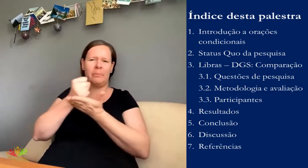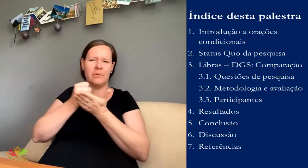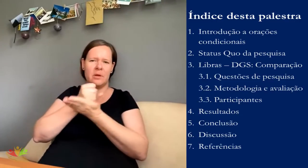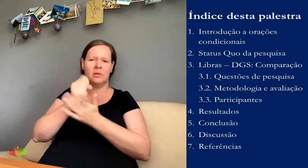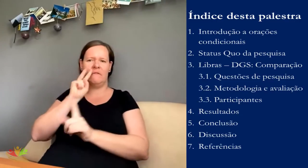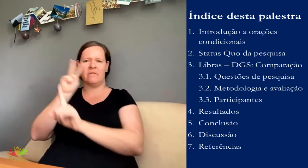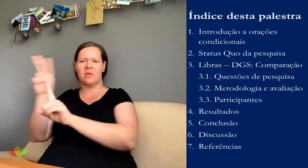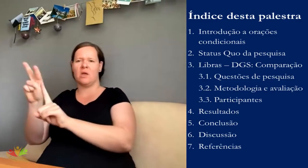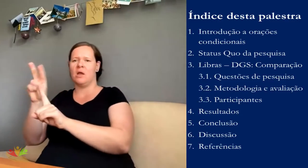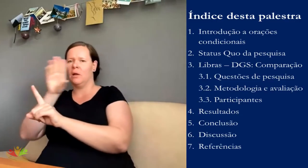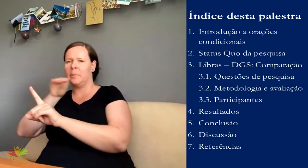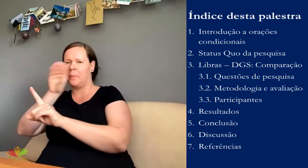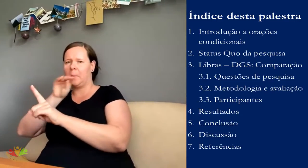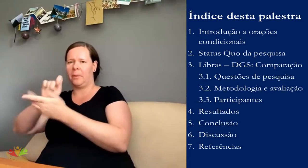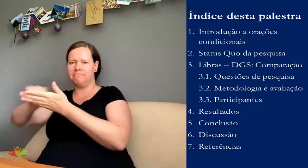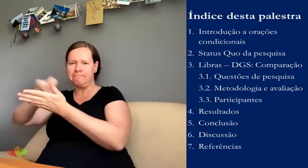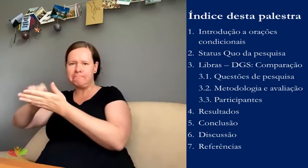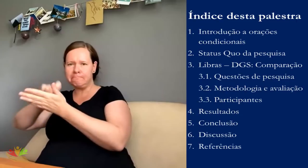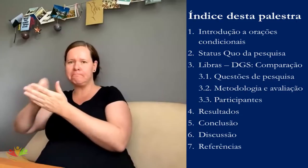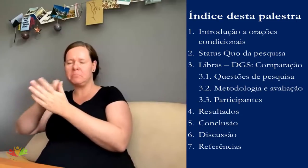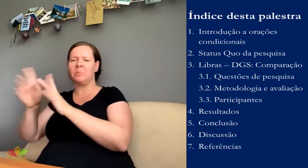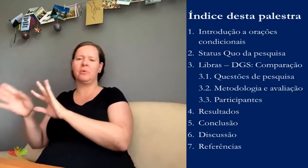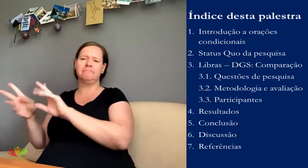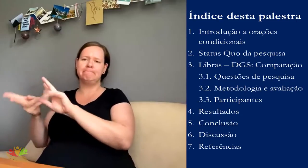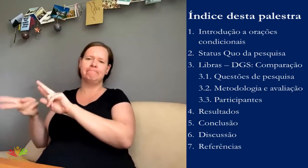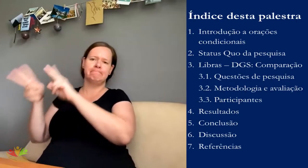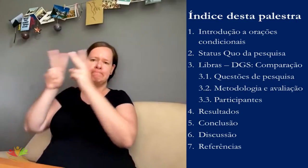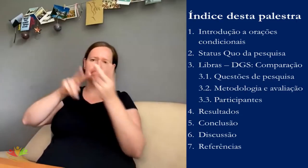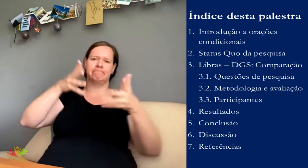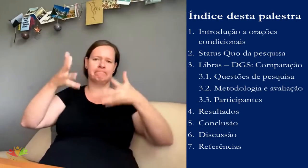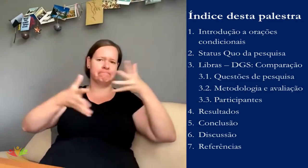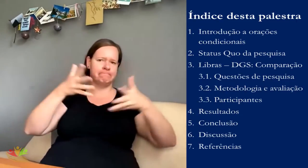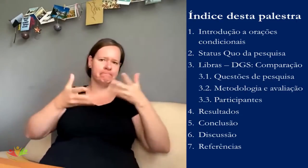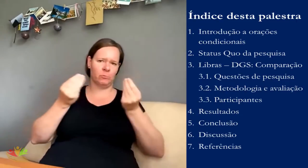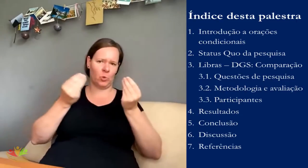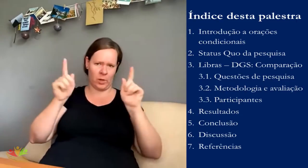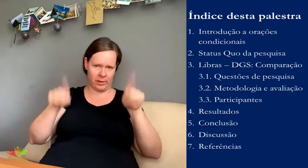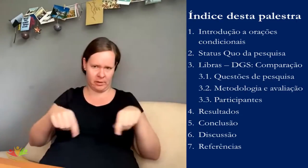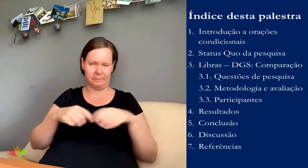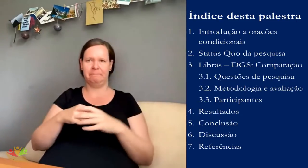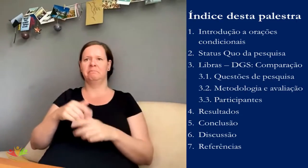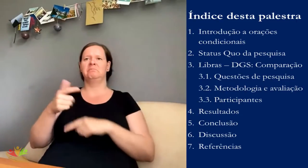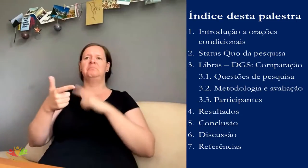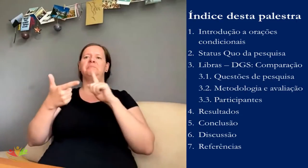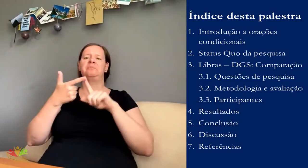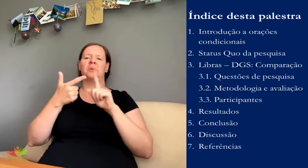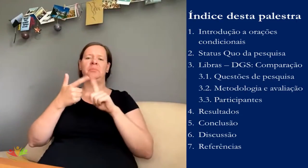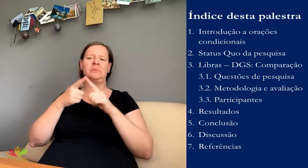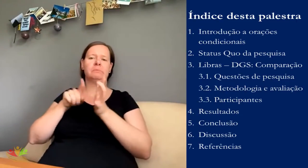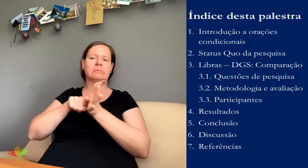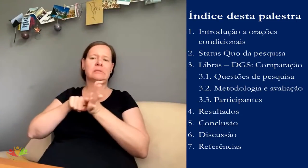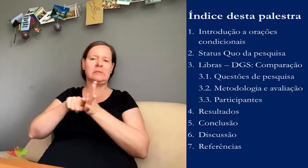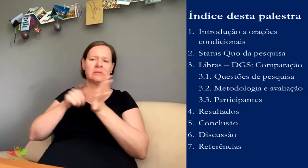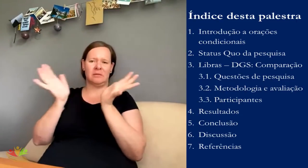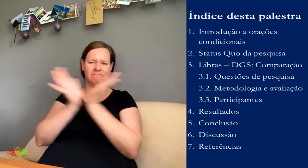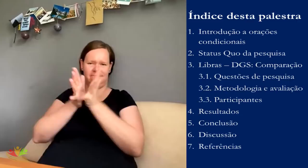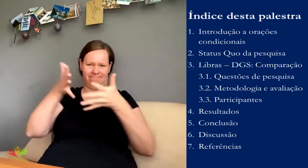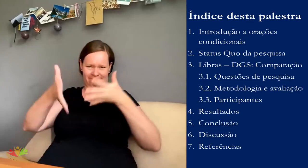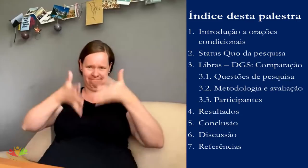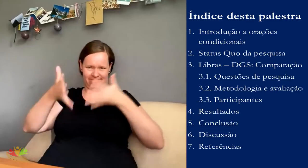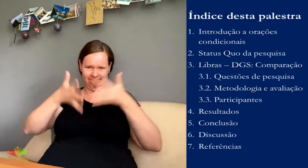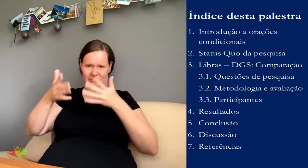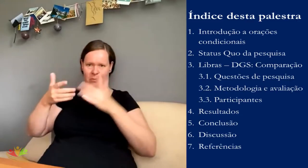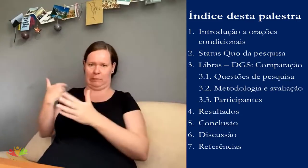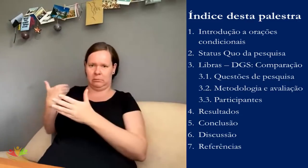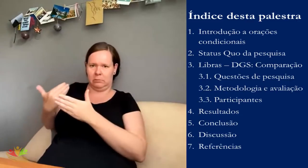Então, eu vou mostrar para vocês primeiro o que é uma sentença condicional. Vocês vão ter noções básicas a partir de exemplos em línguas orais. Eu vou